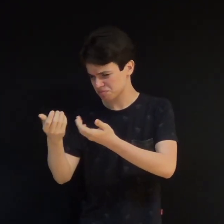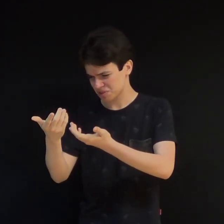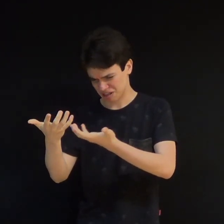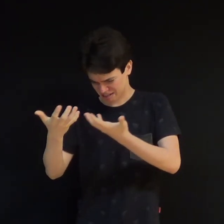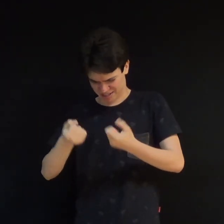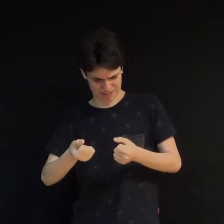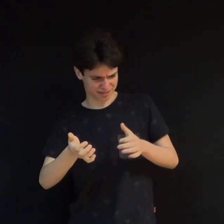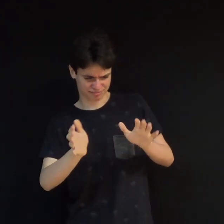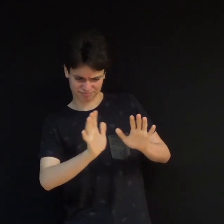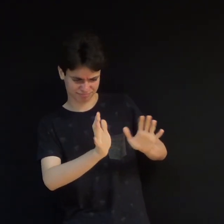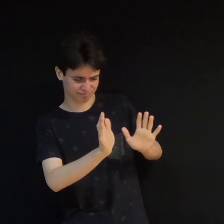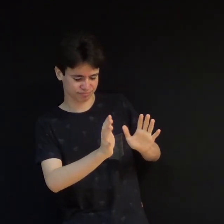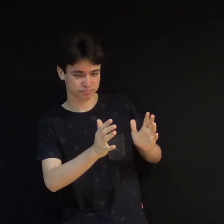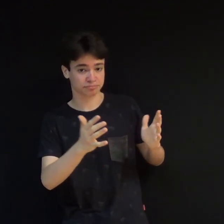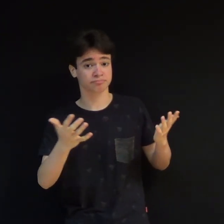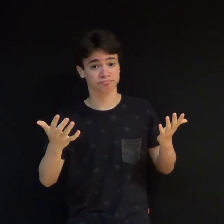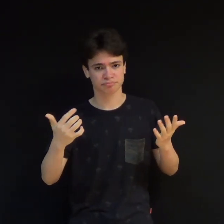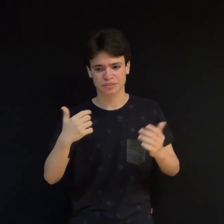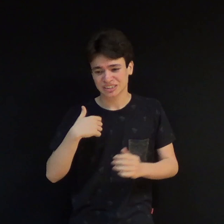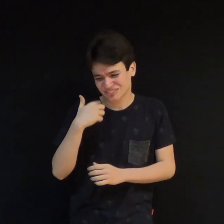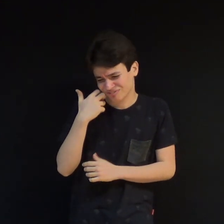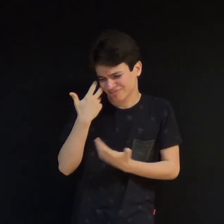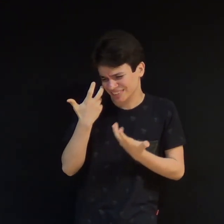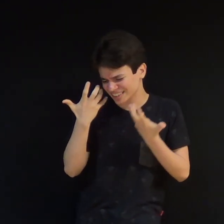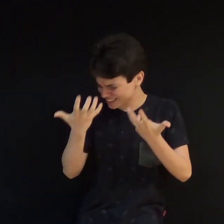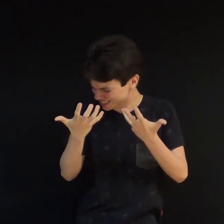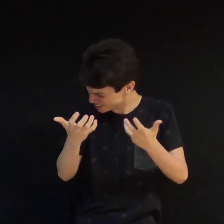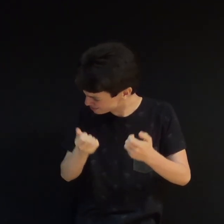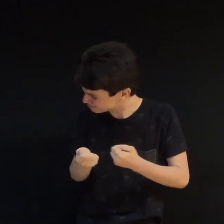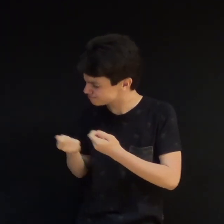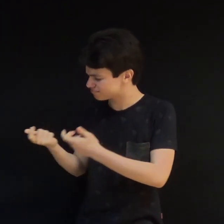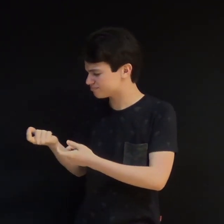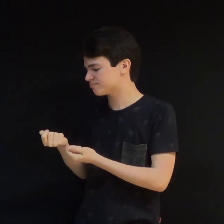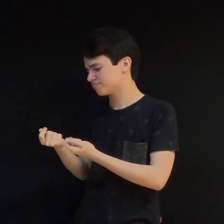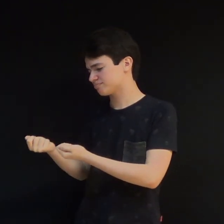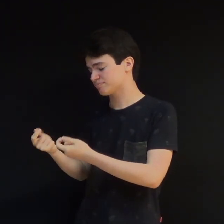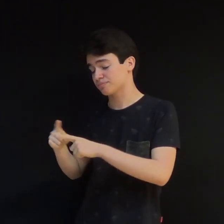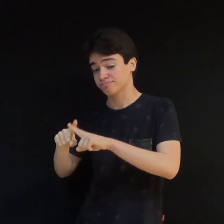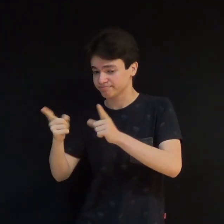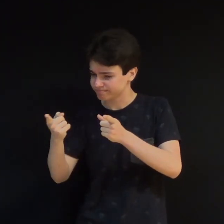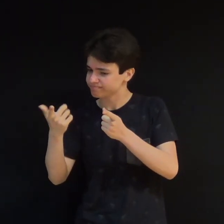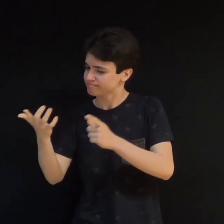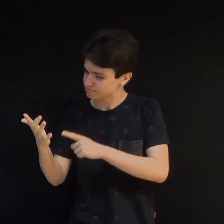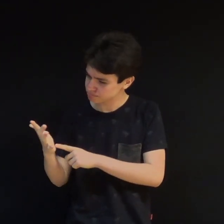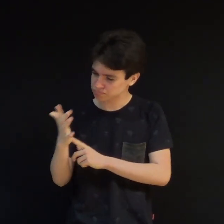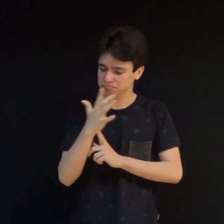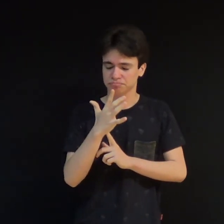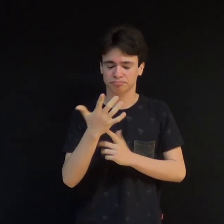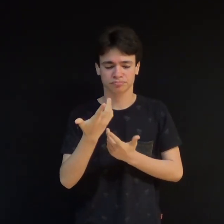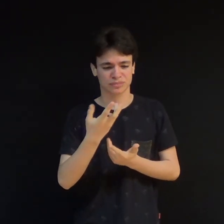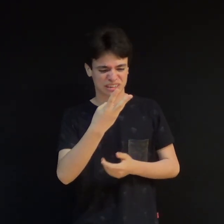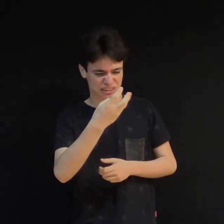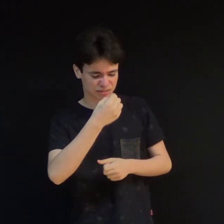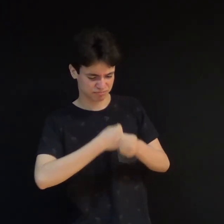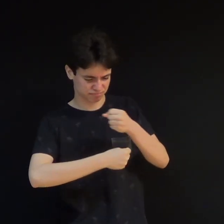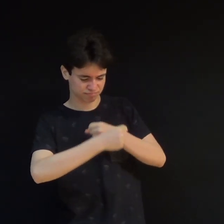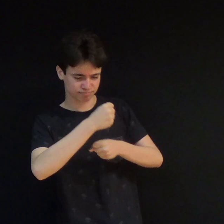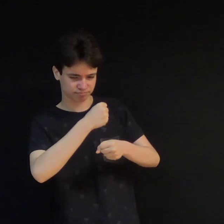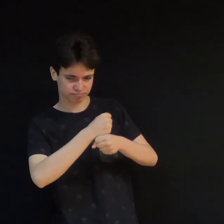constrangido tentem insiste em pagar a cnm esclareceu que três anos atrás enquanto estava desempregado e sem